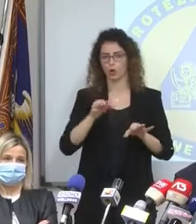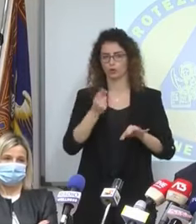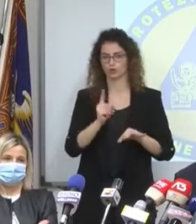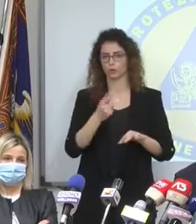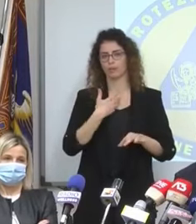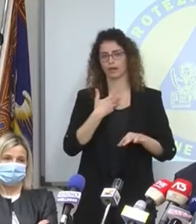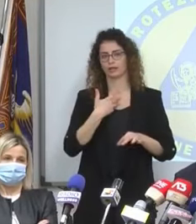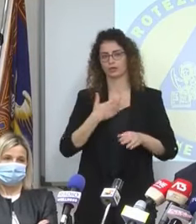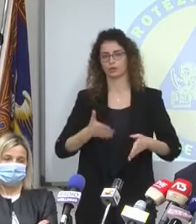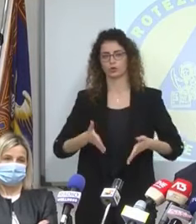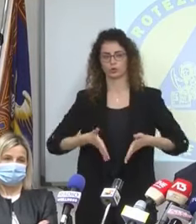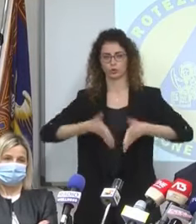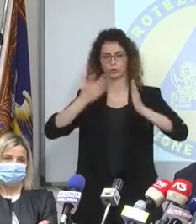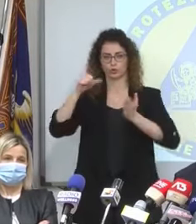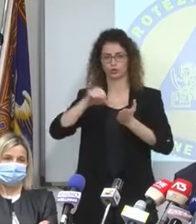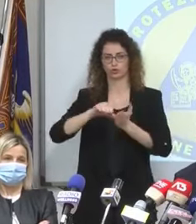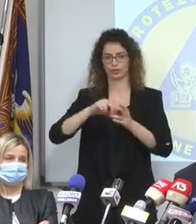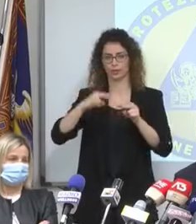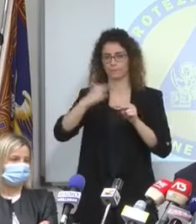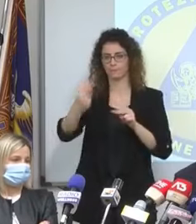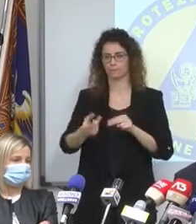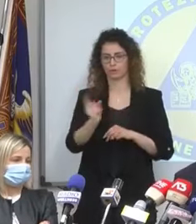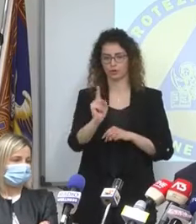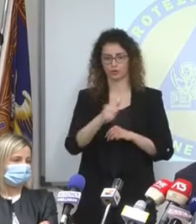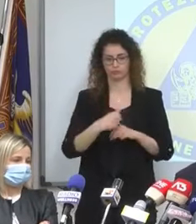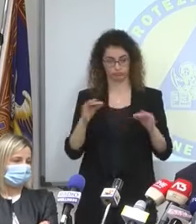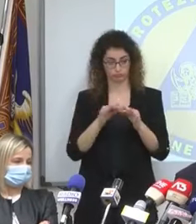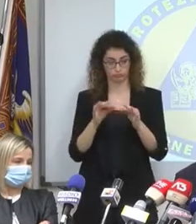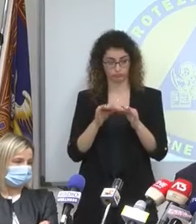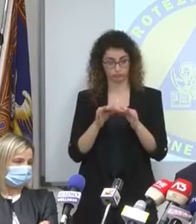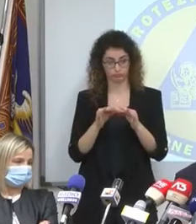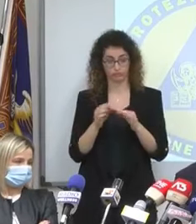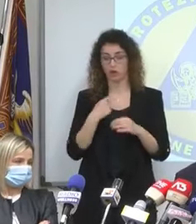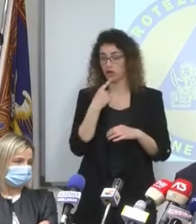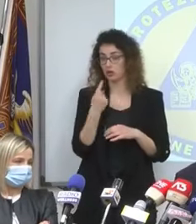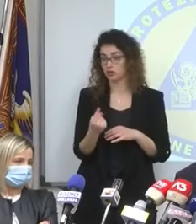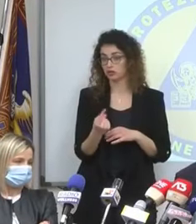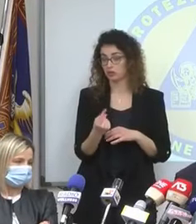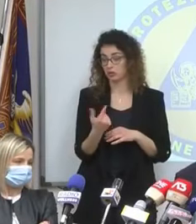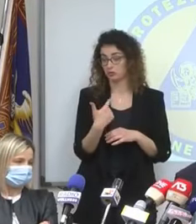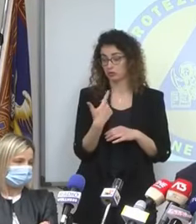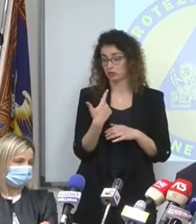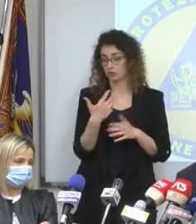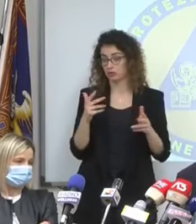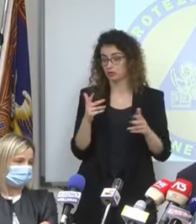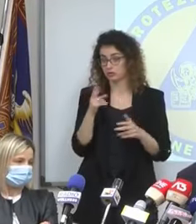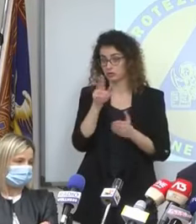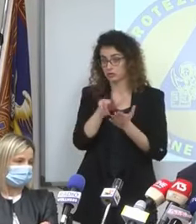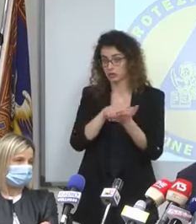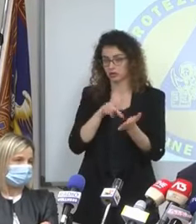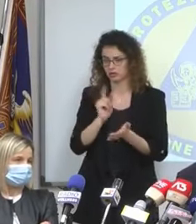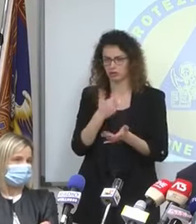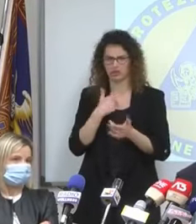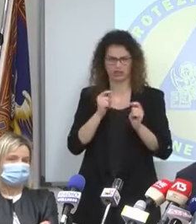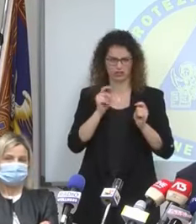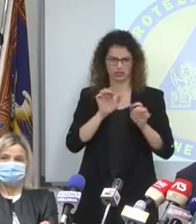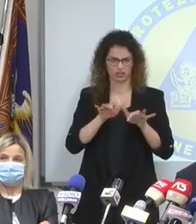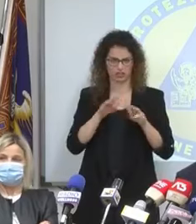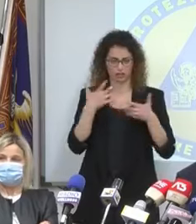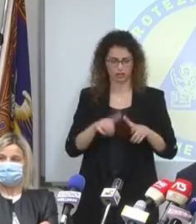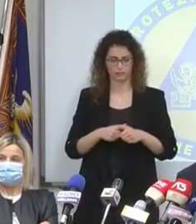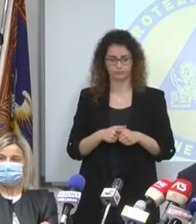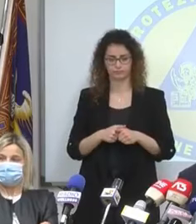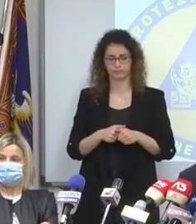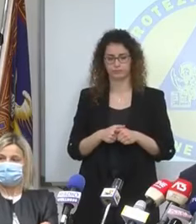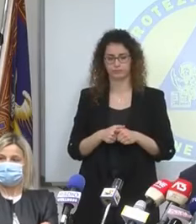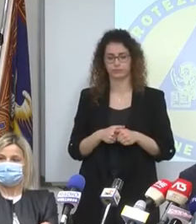struttura centrale e non periferica. Siete d'accordo su questo? Ma guarda, io ti dico cosa ha detto, tanto non è un mistero, ma forse l'hanno anche scritto i giornali. Io